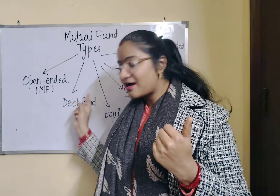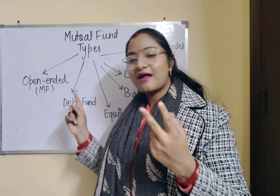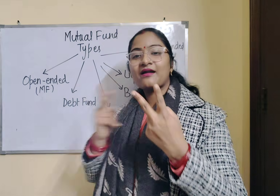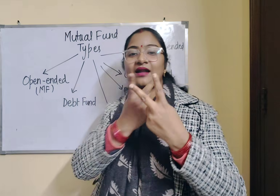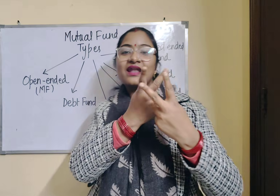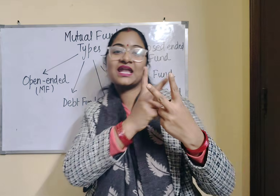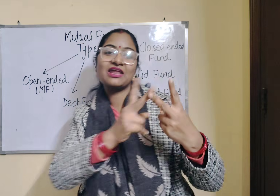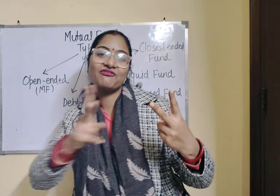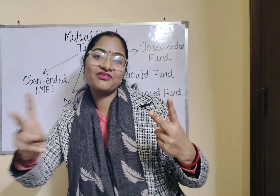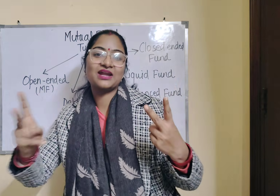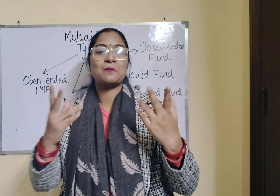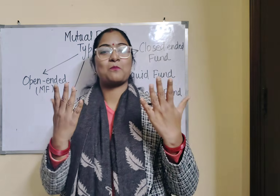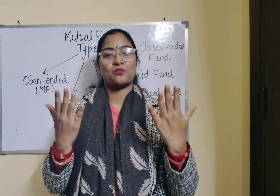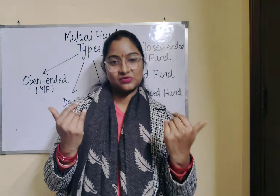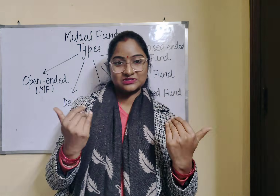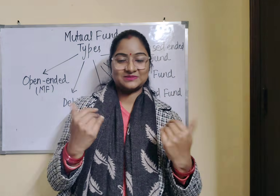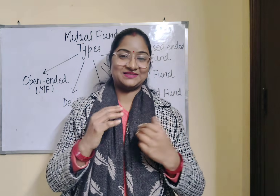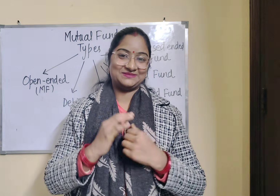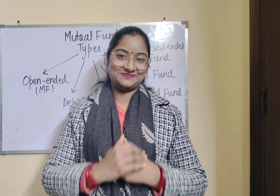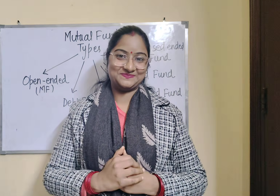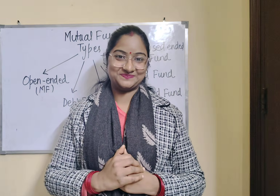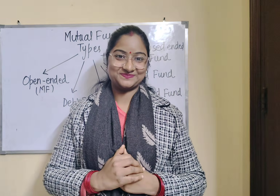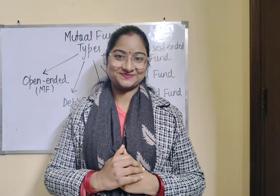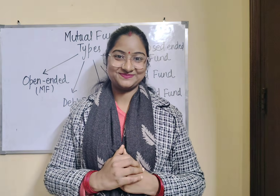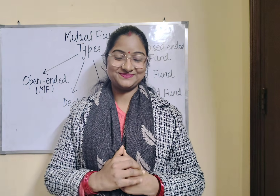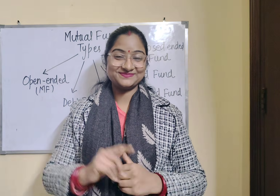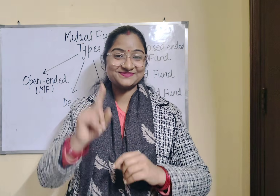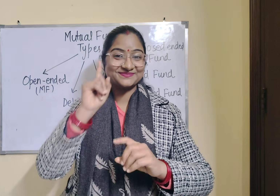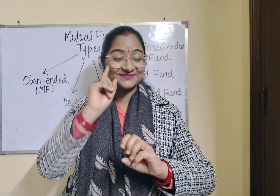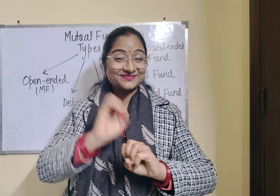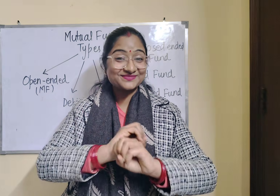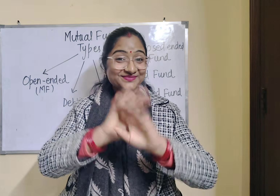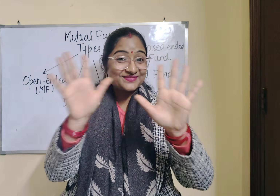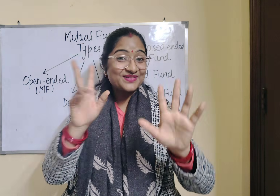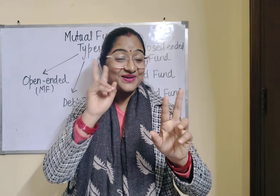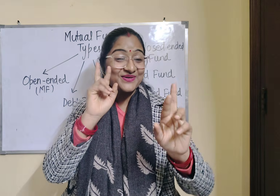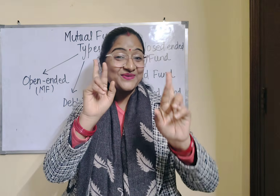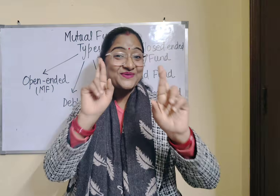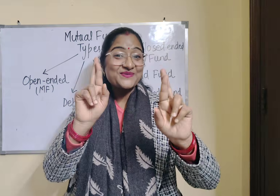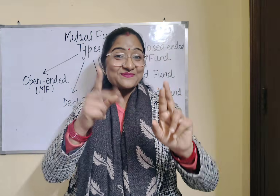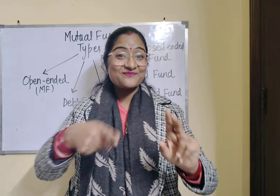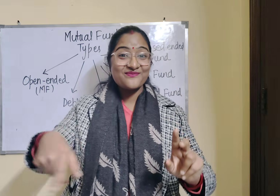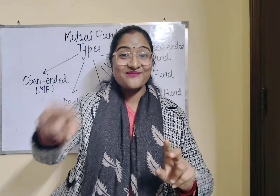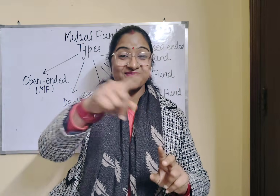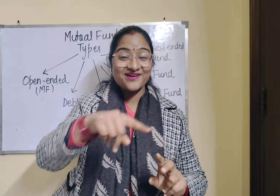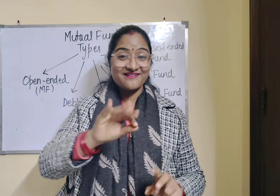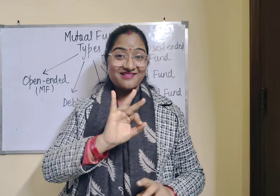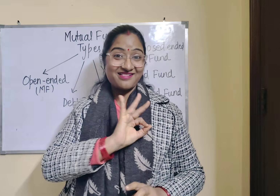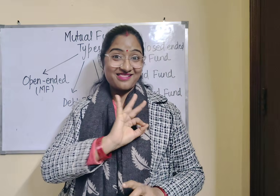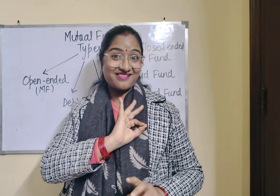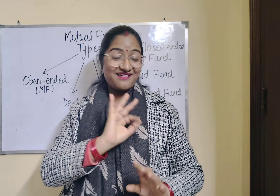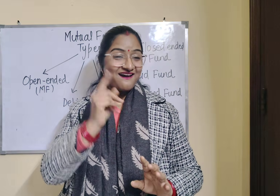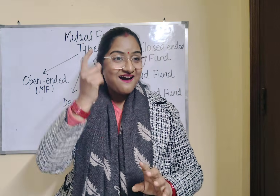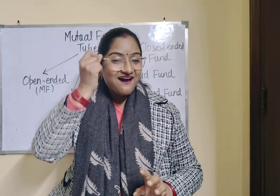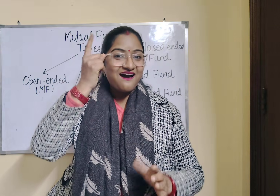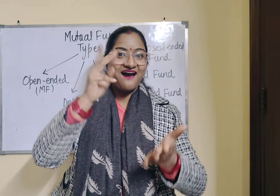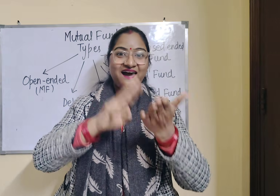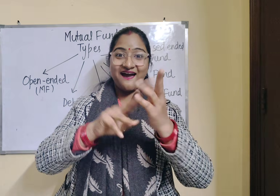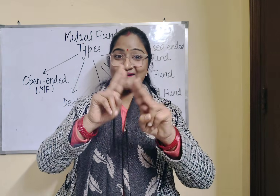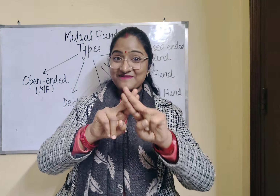सेल करना चाहते हो तो ओपन एंडेड है। ये आपके डिफरेंट पॉसिबिलिटीज़ है जिसमें आप इन्वेस्ट कर सकते हैं। मुझे उम्मीद है कि आप लोगों को ये चीज़